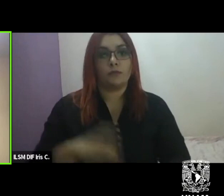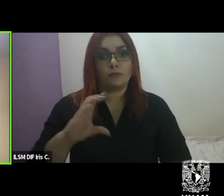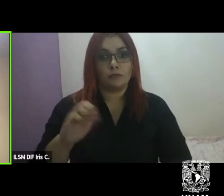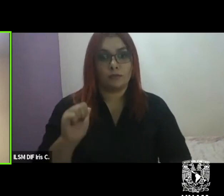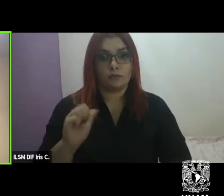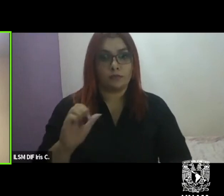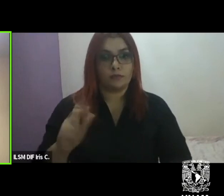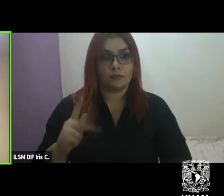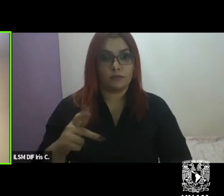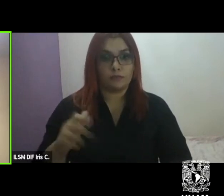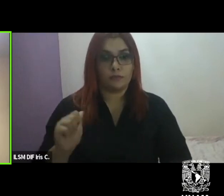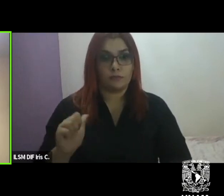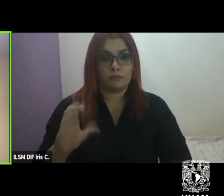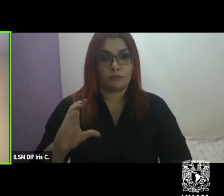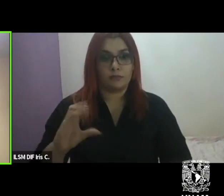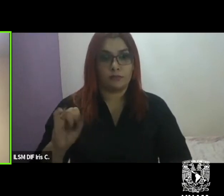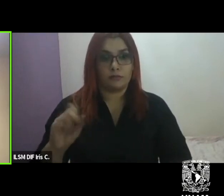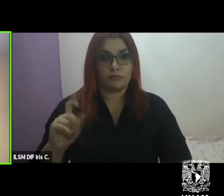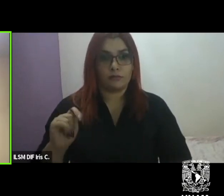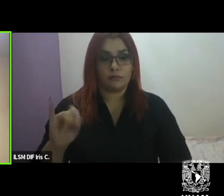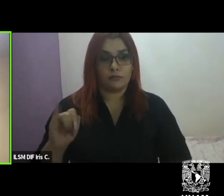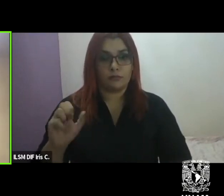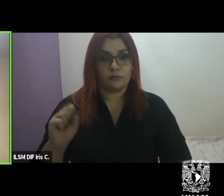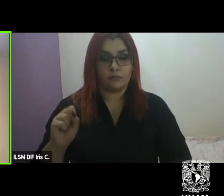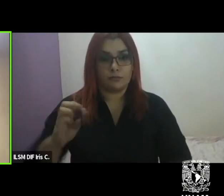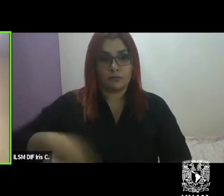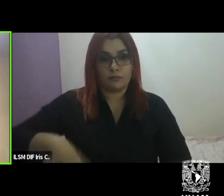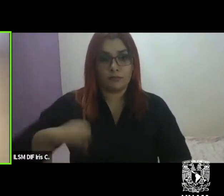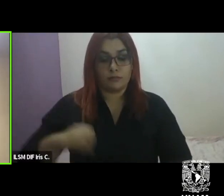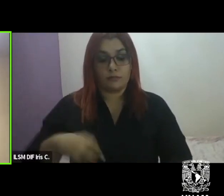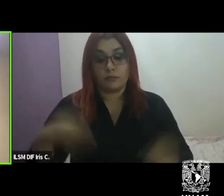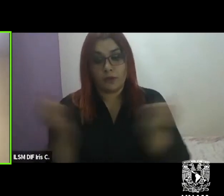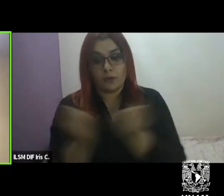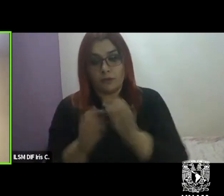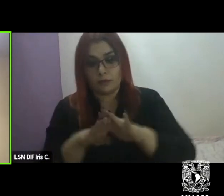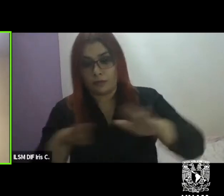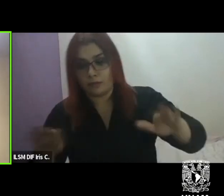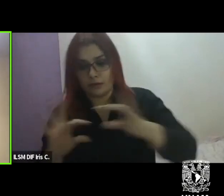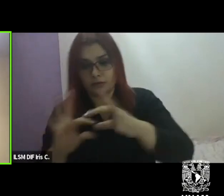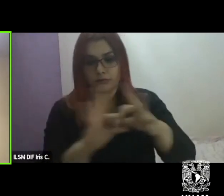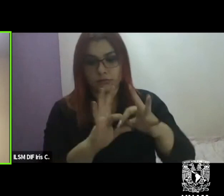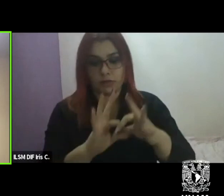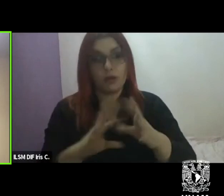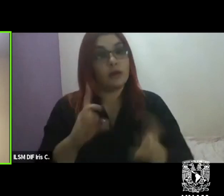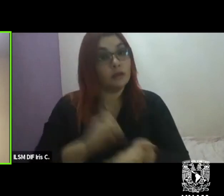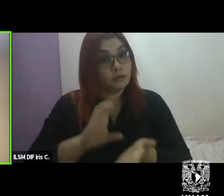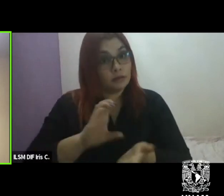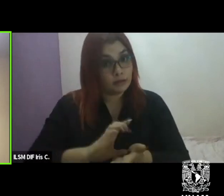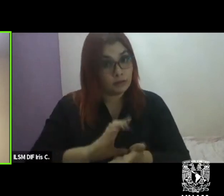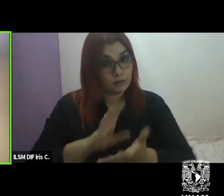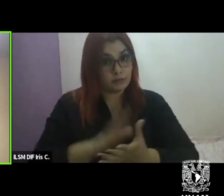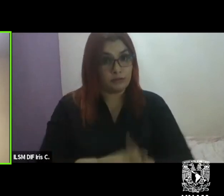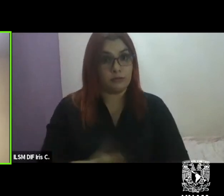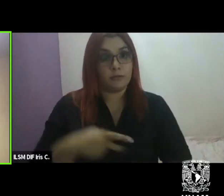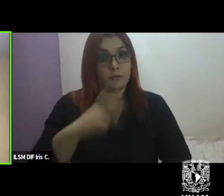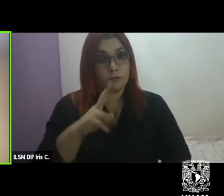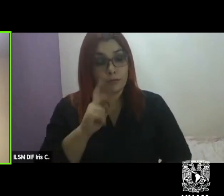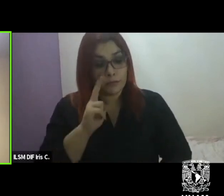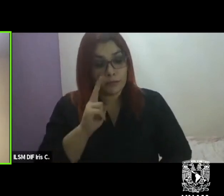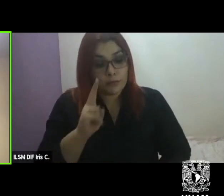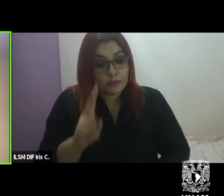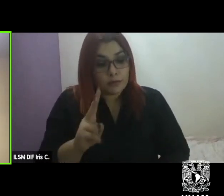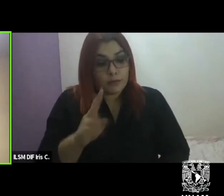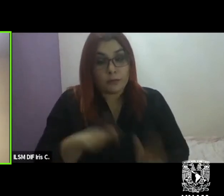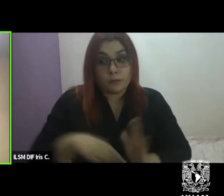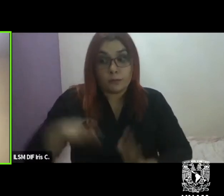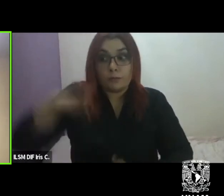relación estrecha con la discapacidad, sin embargo, no solo alude a ella, con este también se evidencian las relaciones de poder que